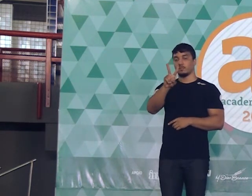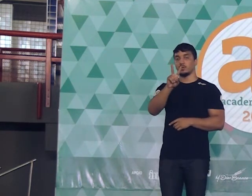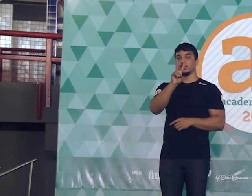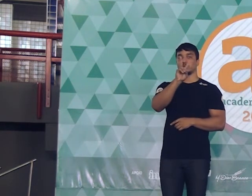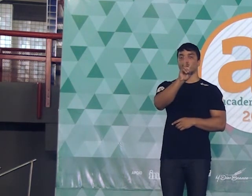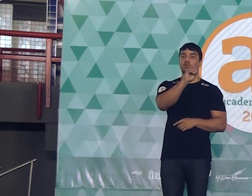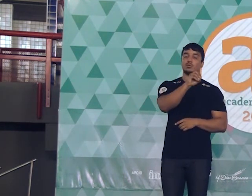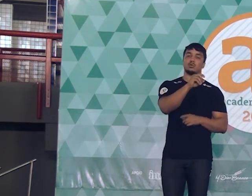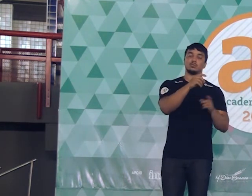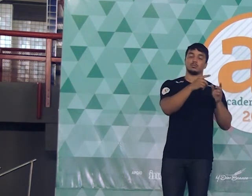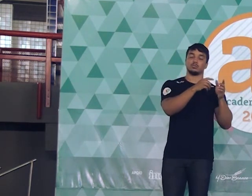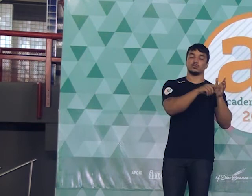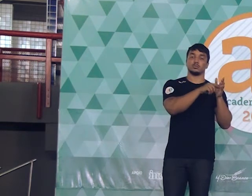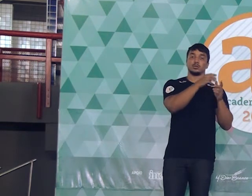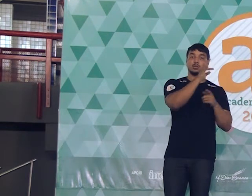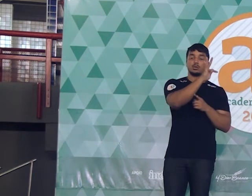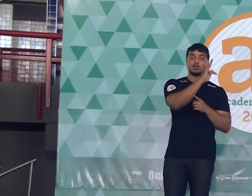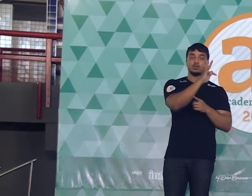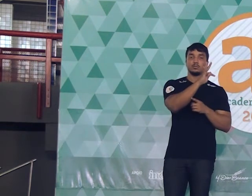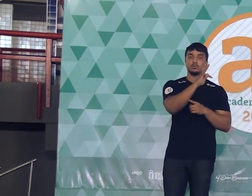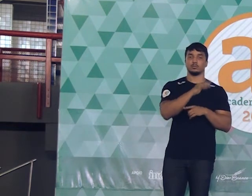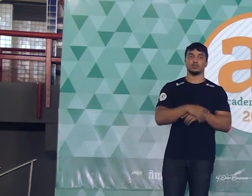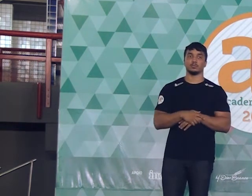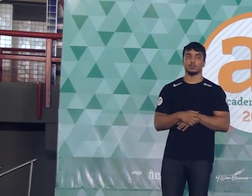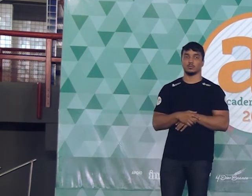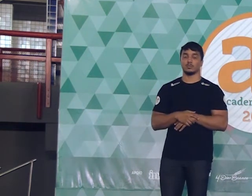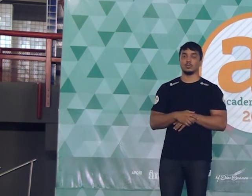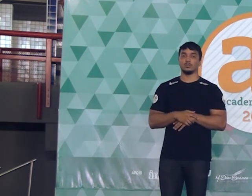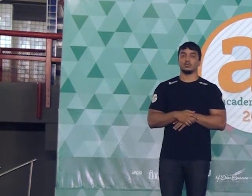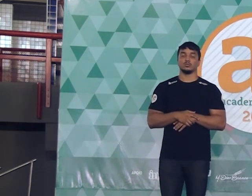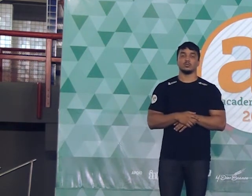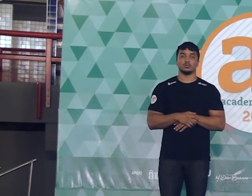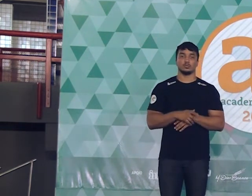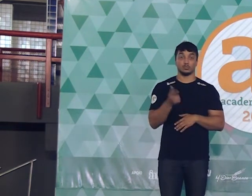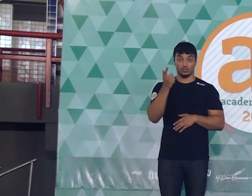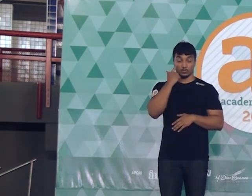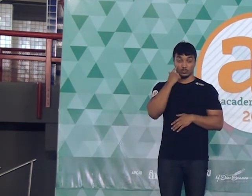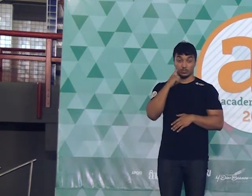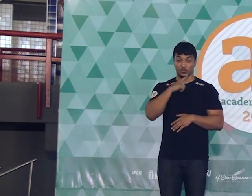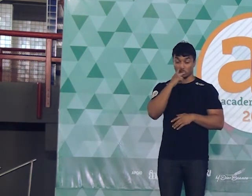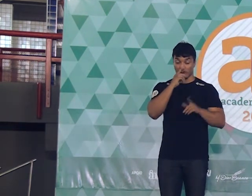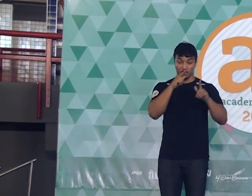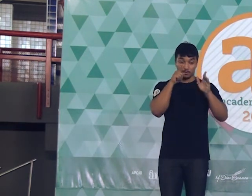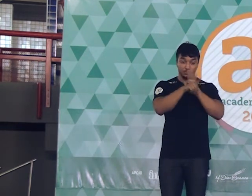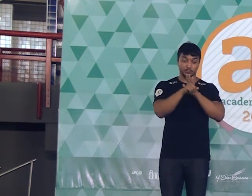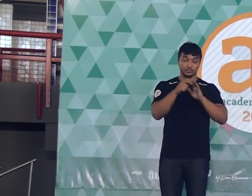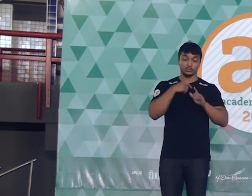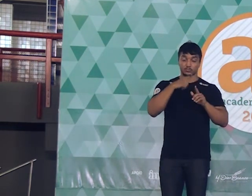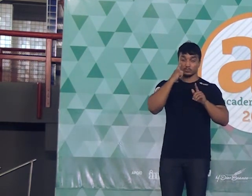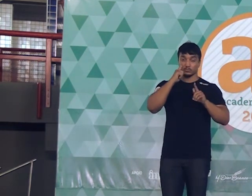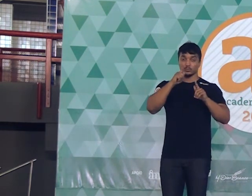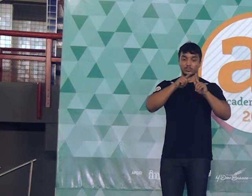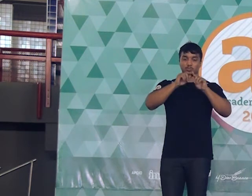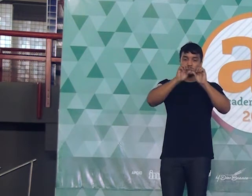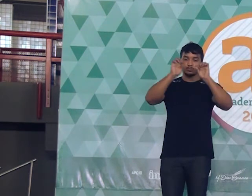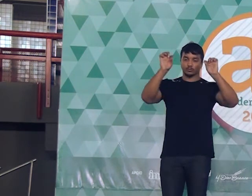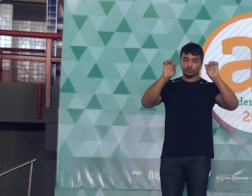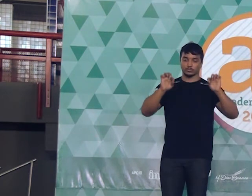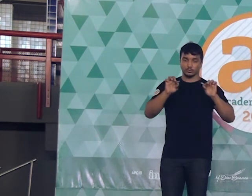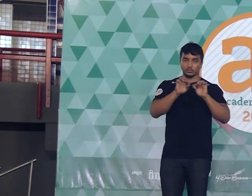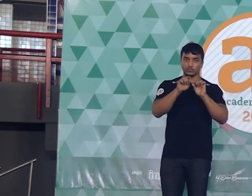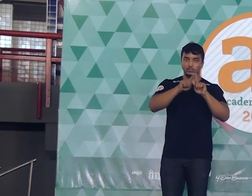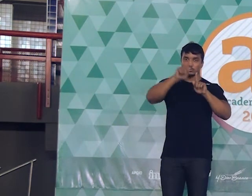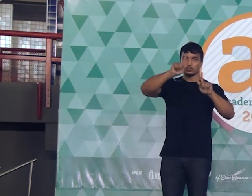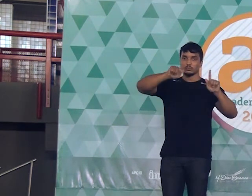AT. Você pegou a sua questão e ela tem um gráfico do espaço em função do tempo,